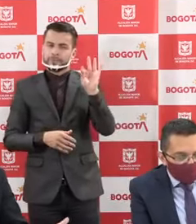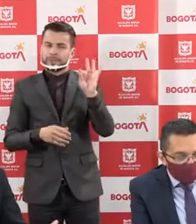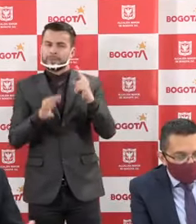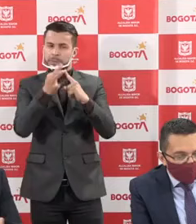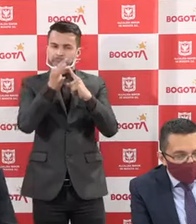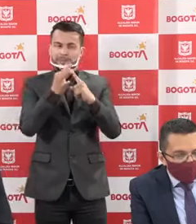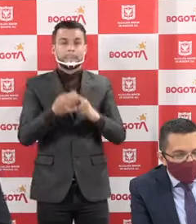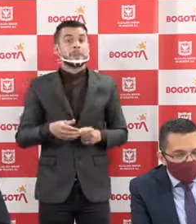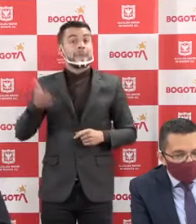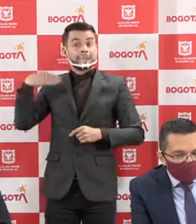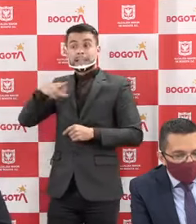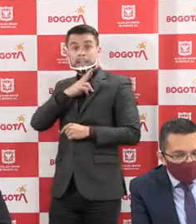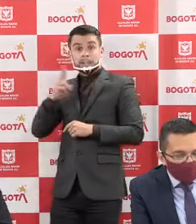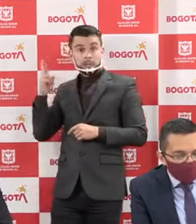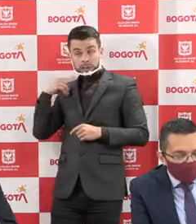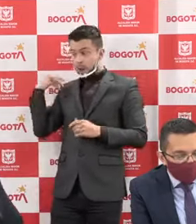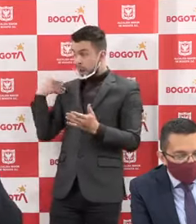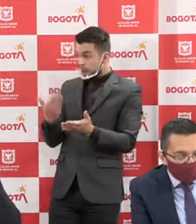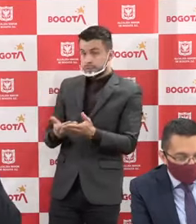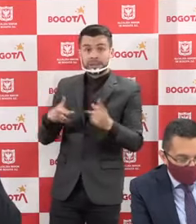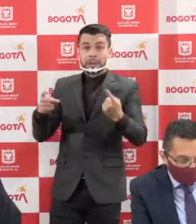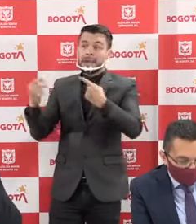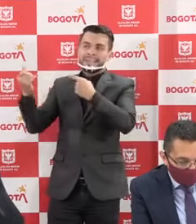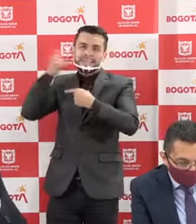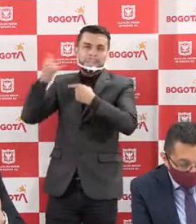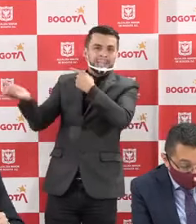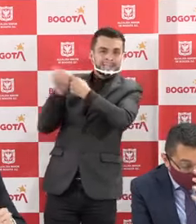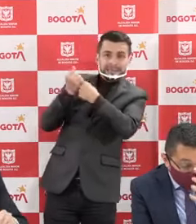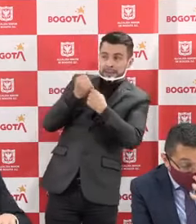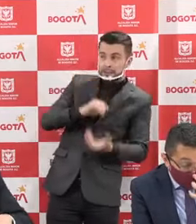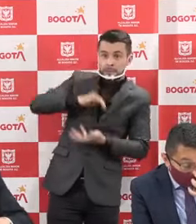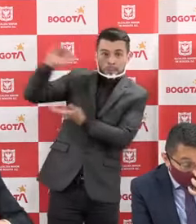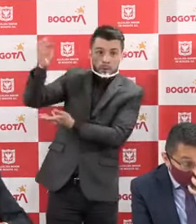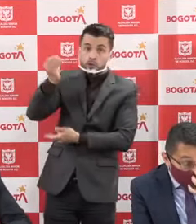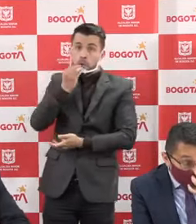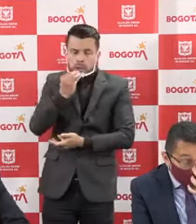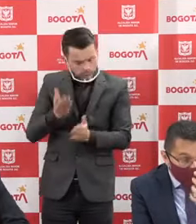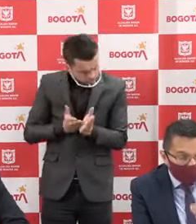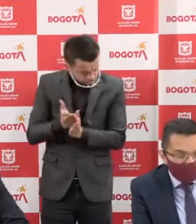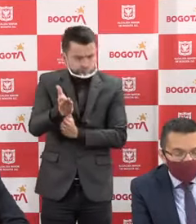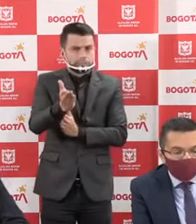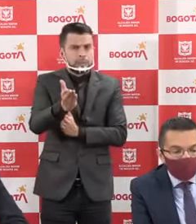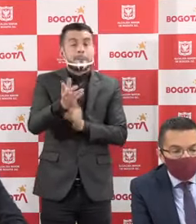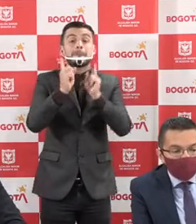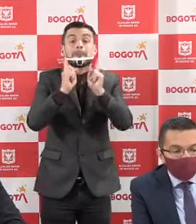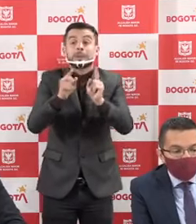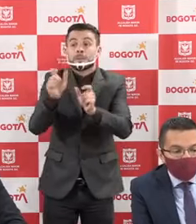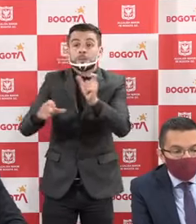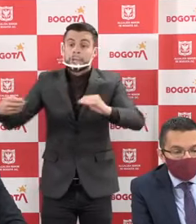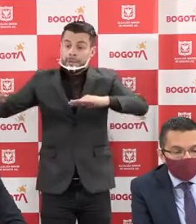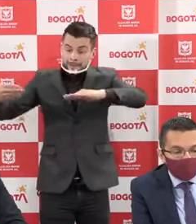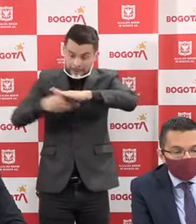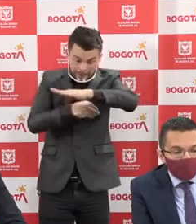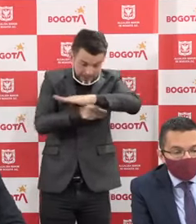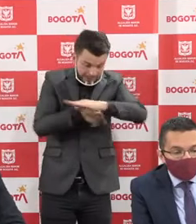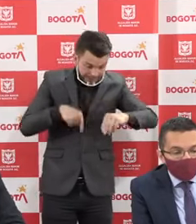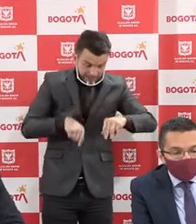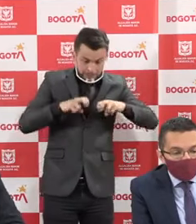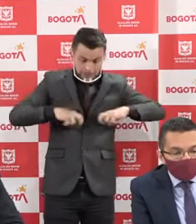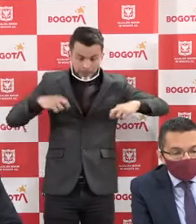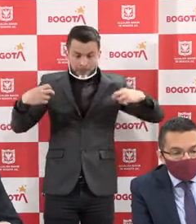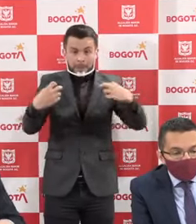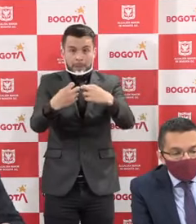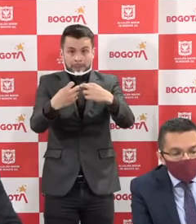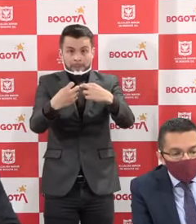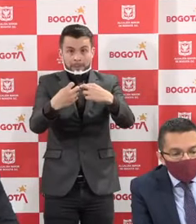por supuesto pueden seguir funcionando para domicilio como ahora podrán atender público dentro del restaurante hasta en un 25 por ciento de su aforo